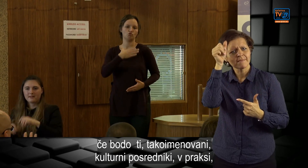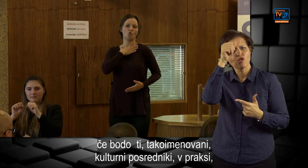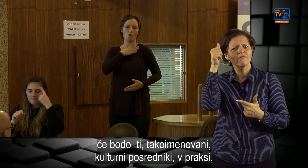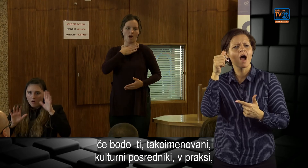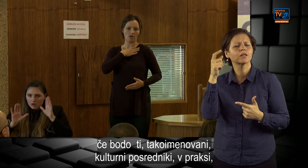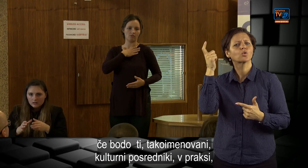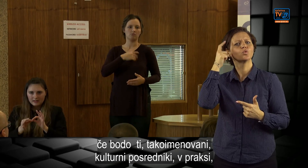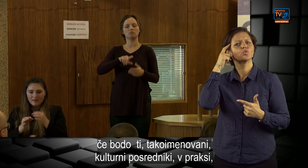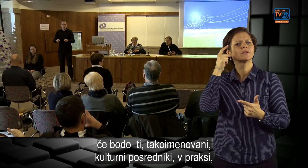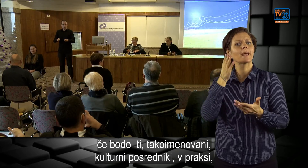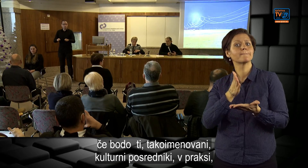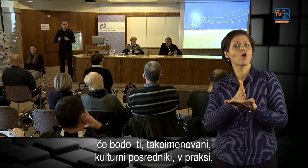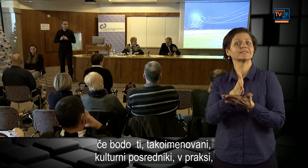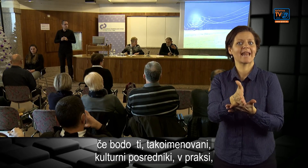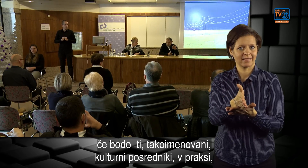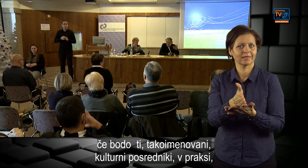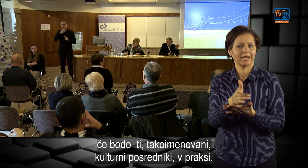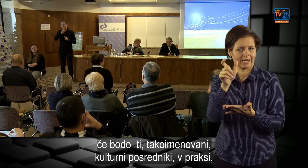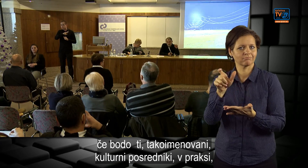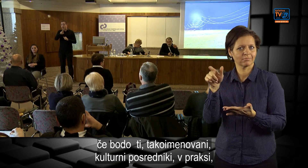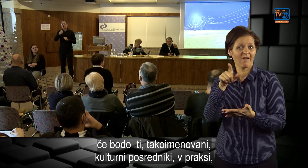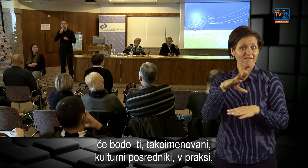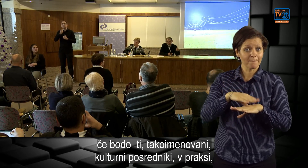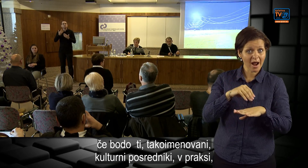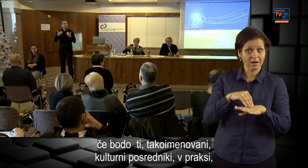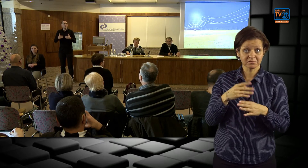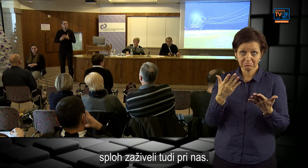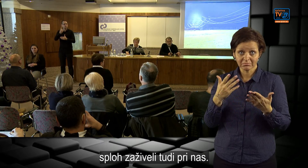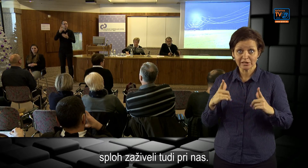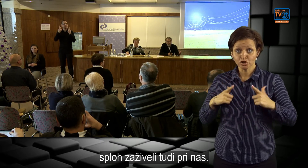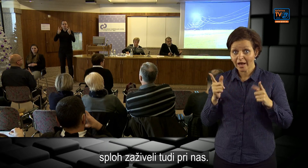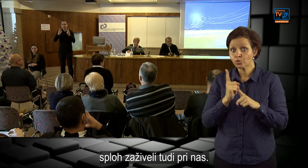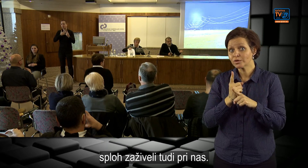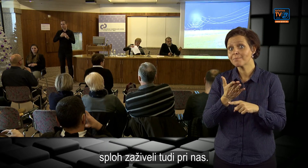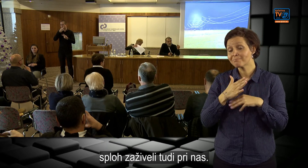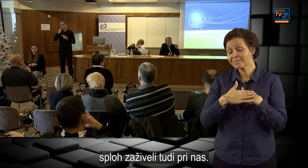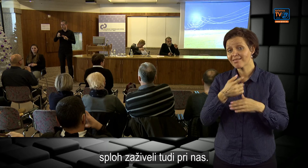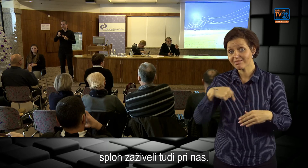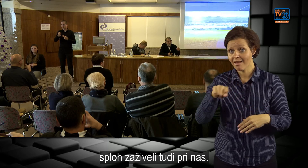imenovani kulturni posredniki v praksi sploh zaživeli tudi pri nas.